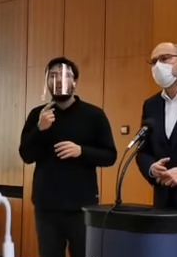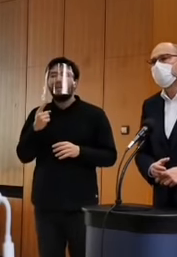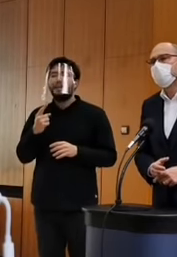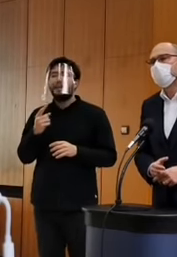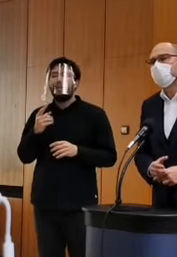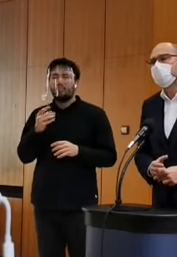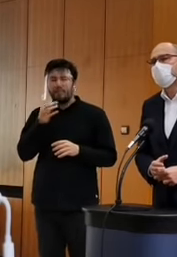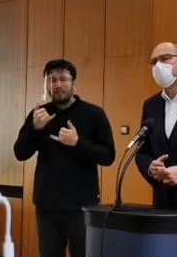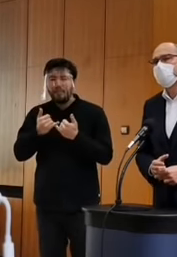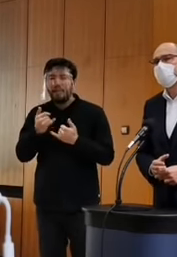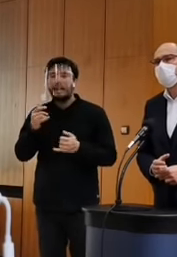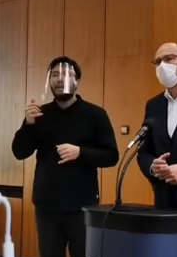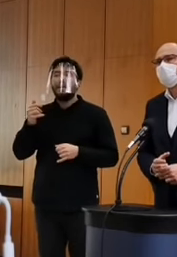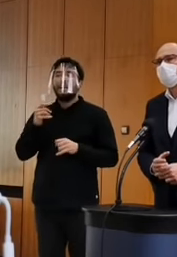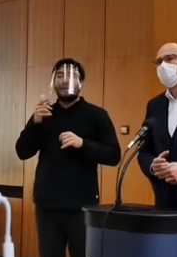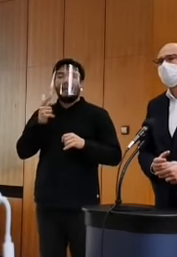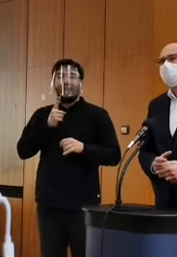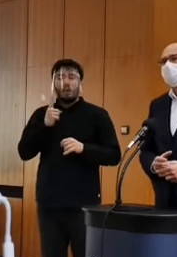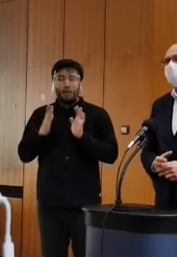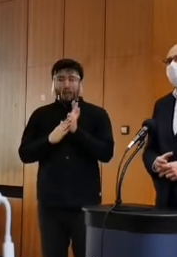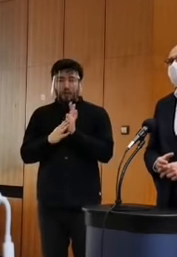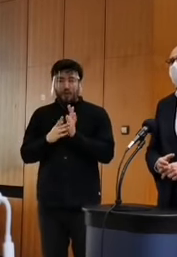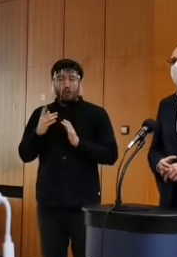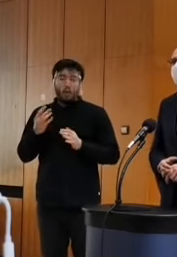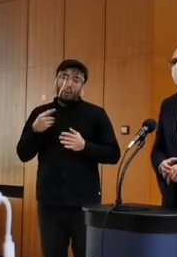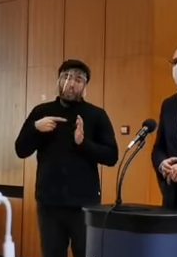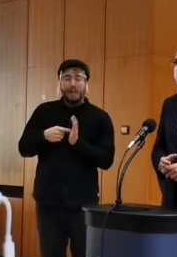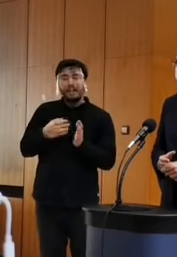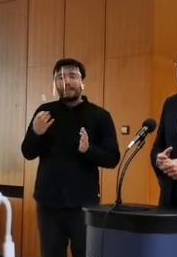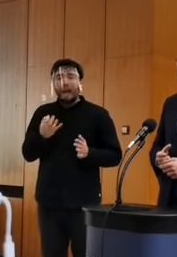Prejavil Igor Matovič nejakú